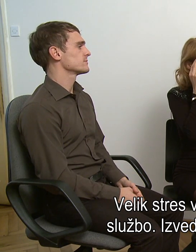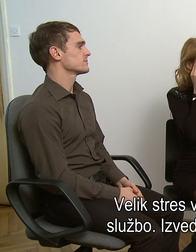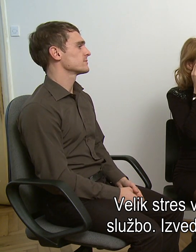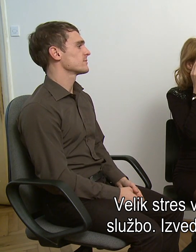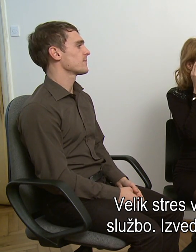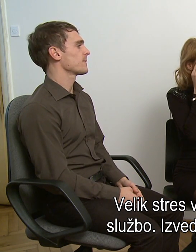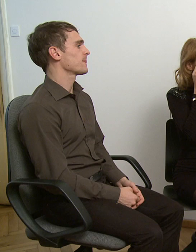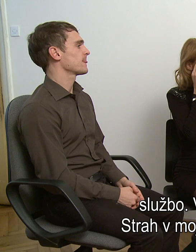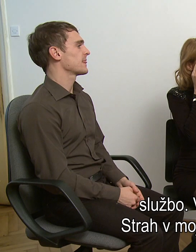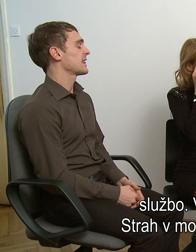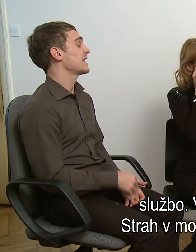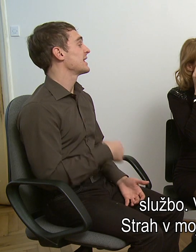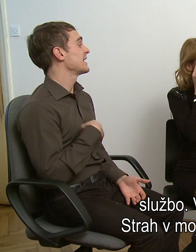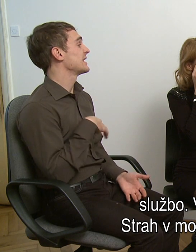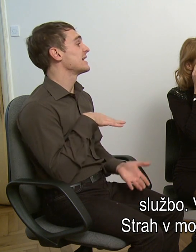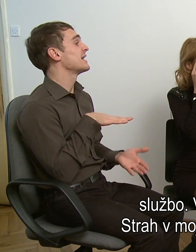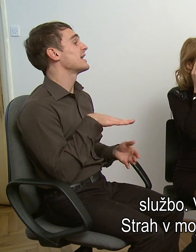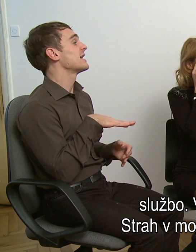Izvedel sem, da bom izgubil službo.